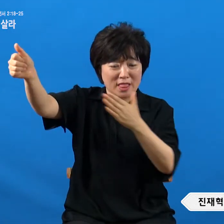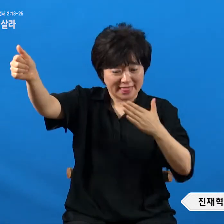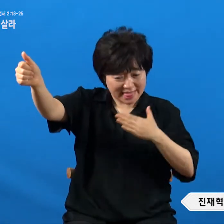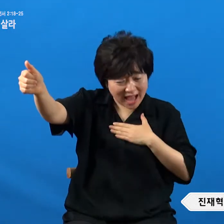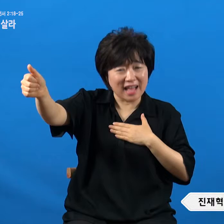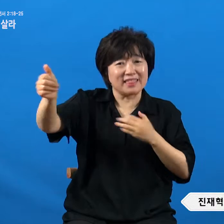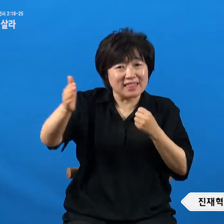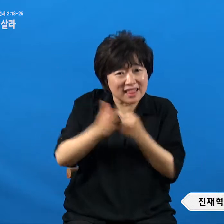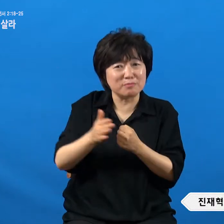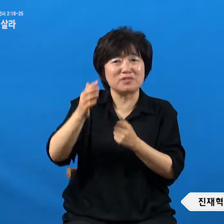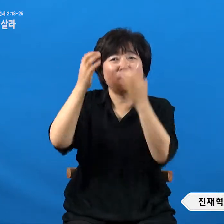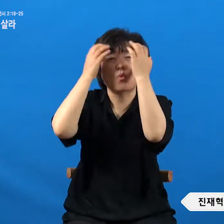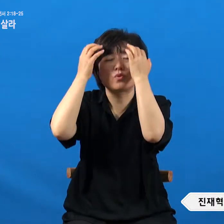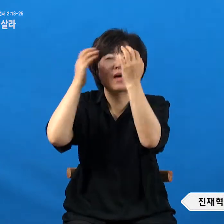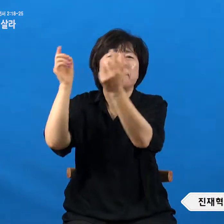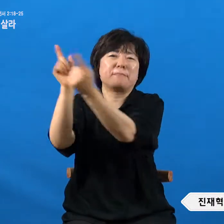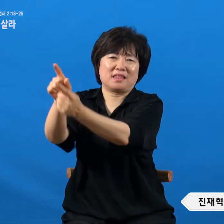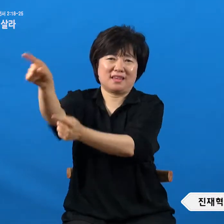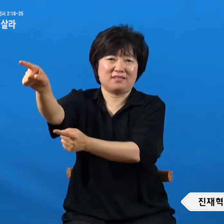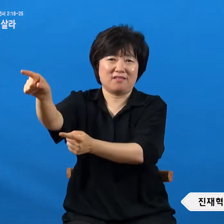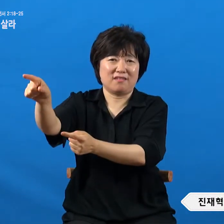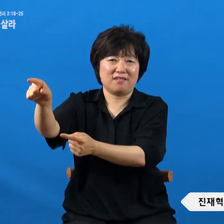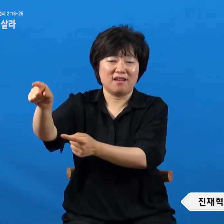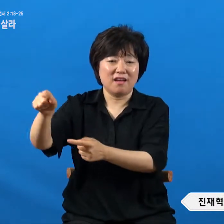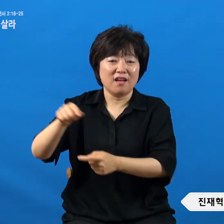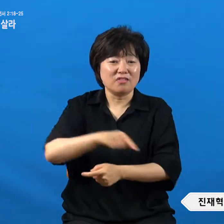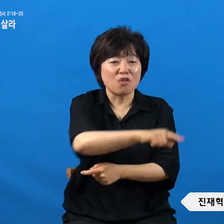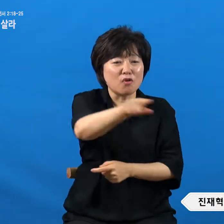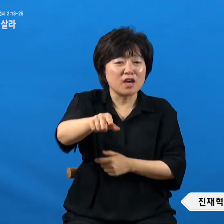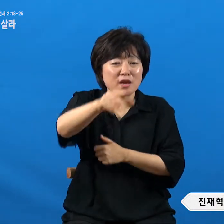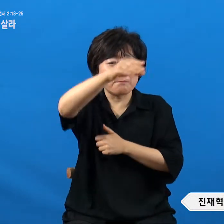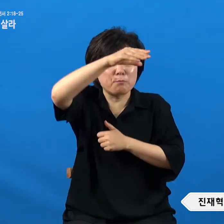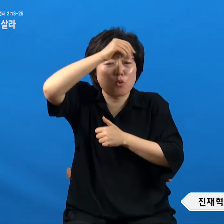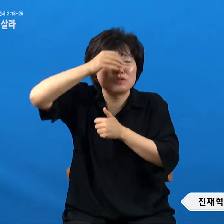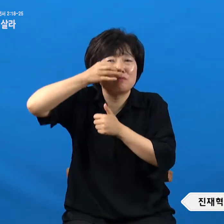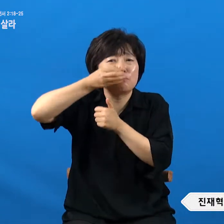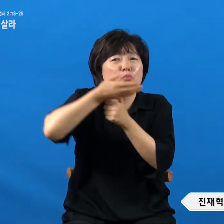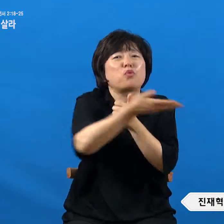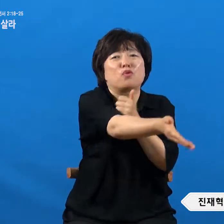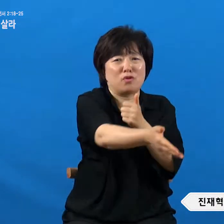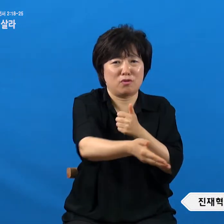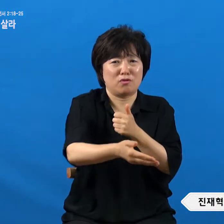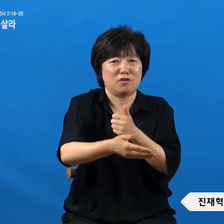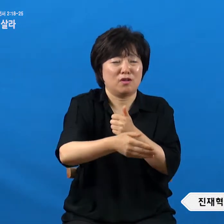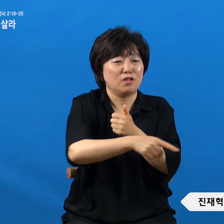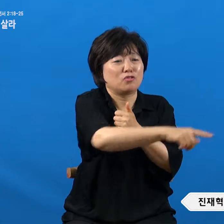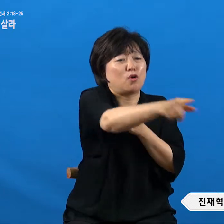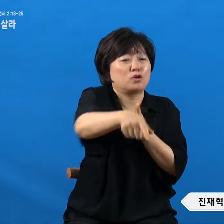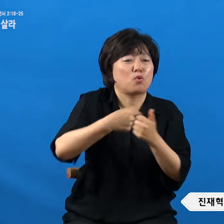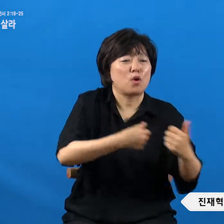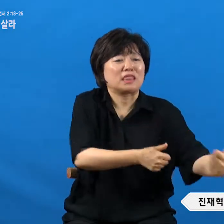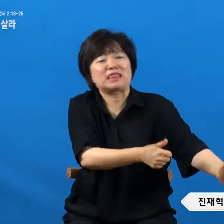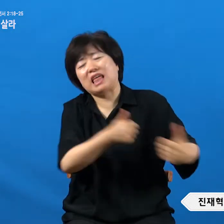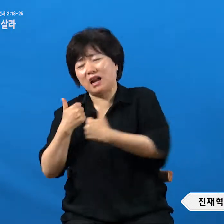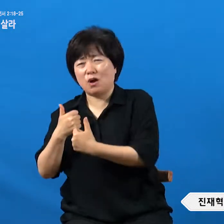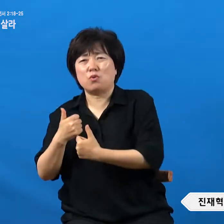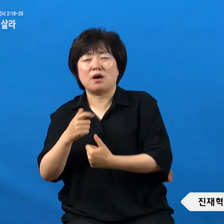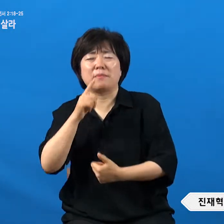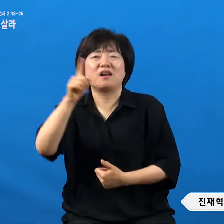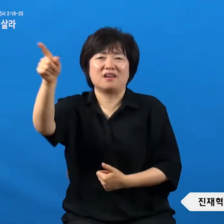우리를 위하여 고난을 받으사 너희에게 본을 끼쳐 우리로 따라오게